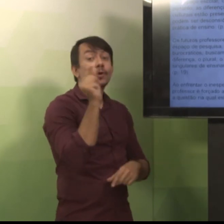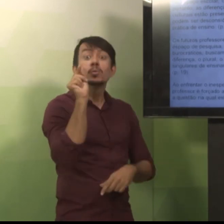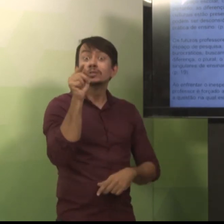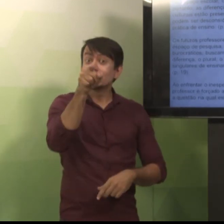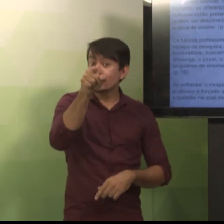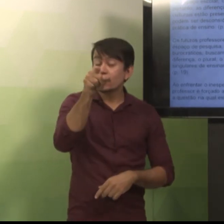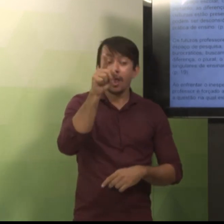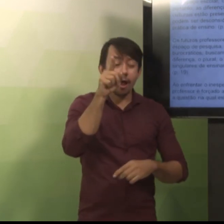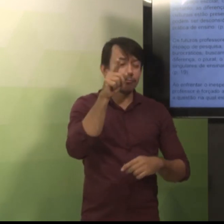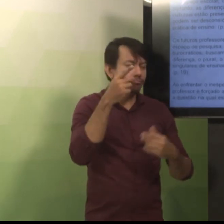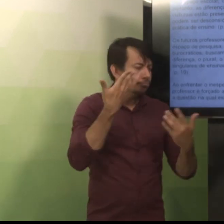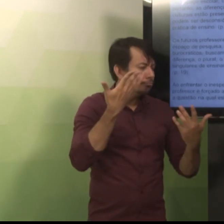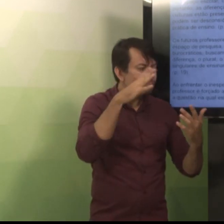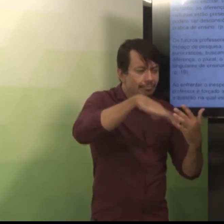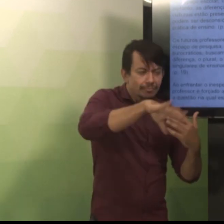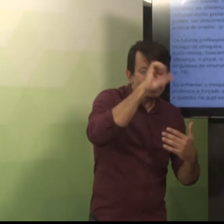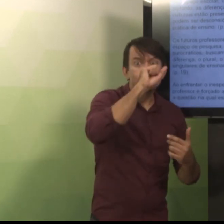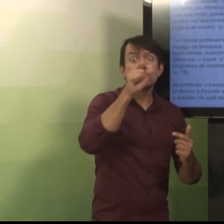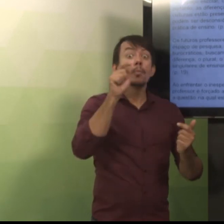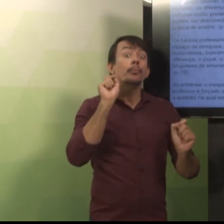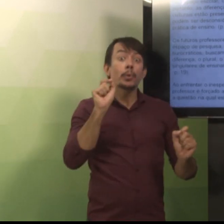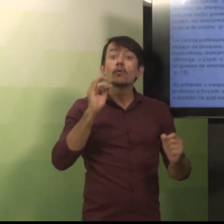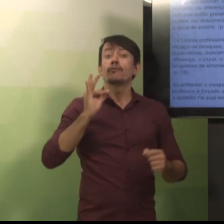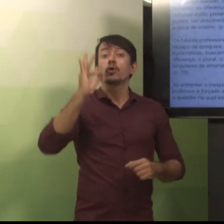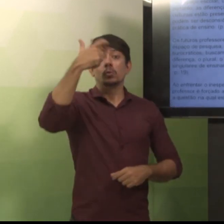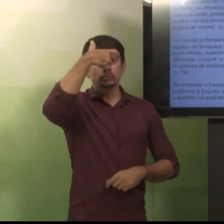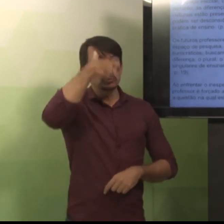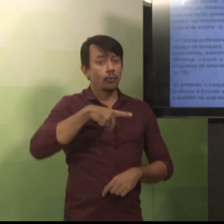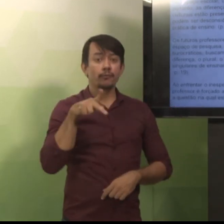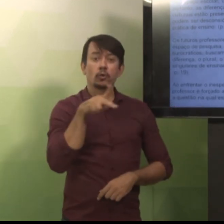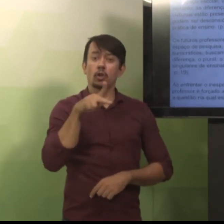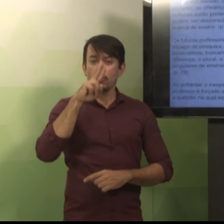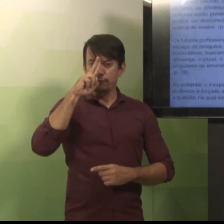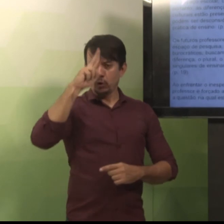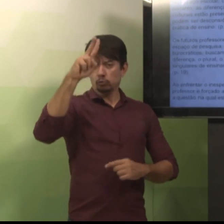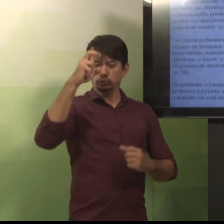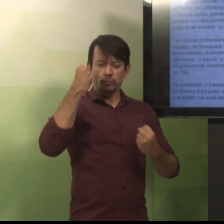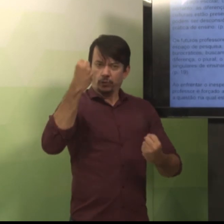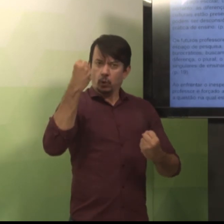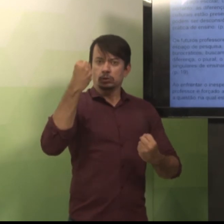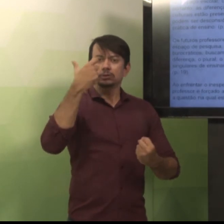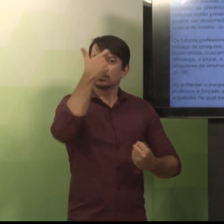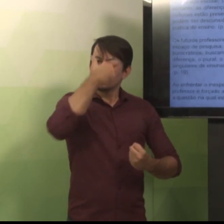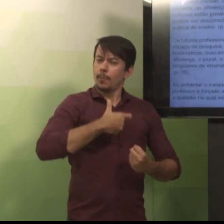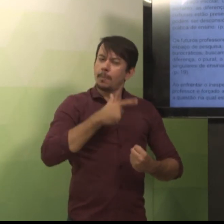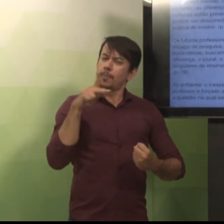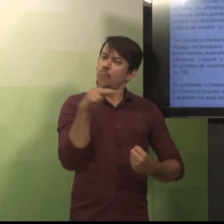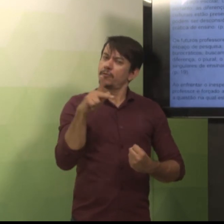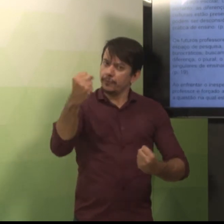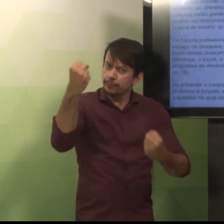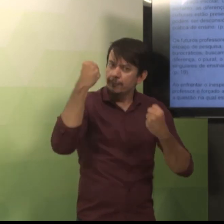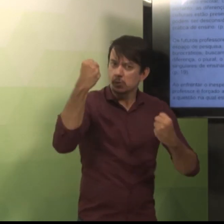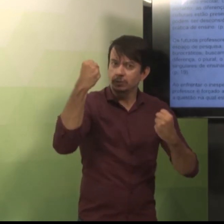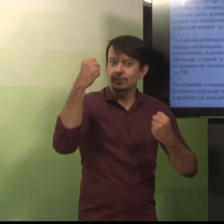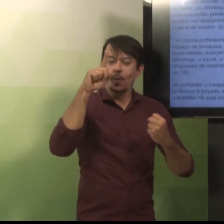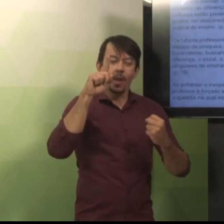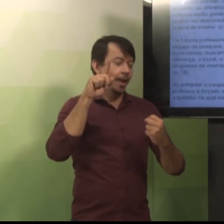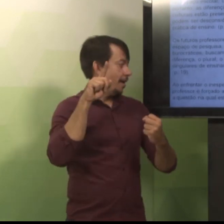E no processo de aprendizado, você como futuro professor será fortalecido